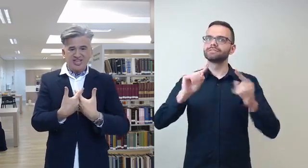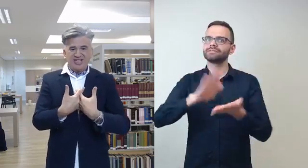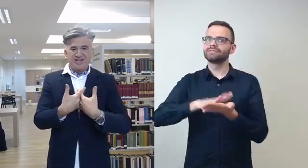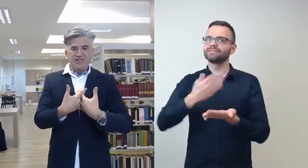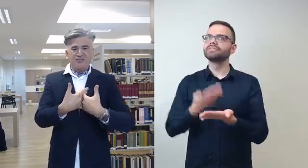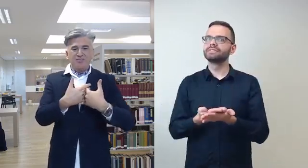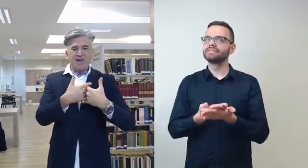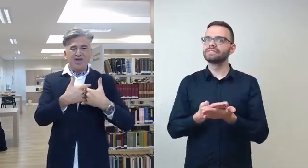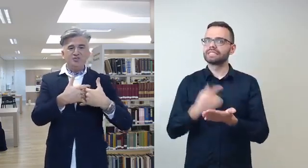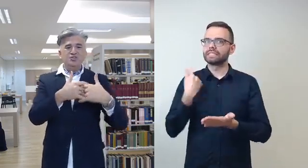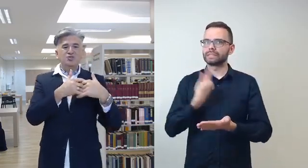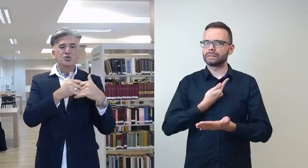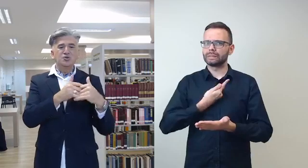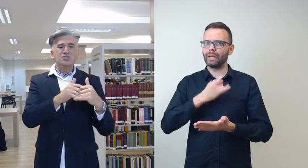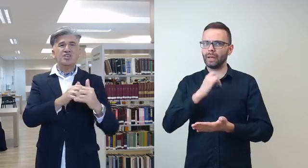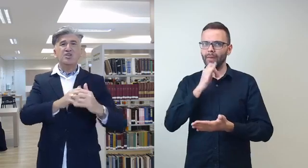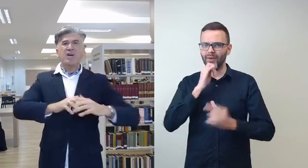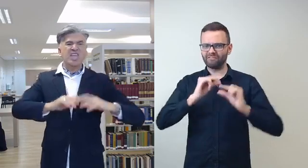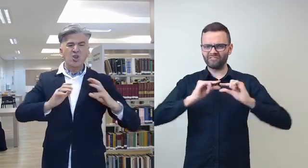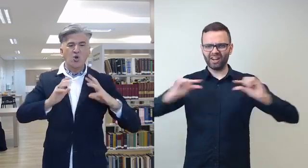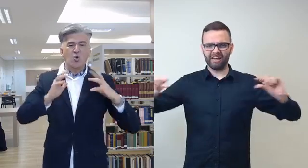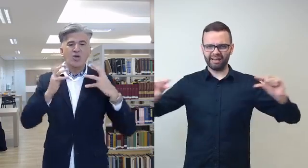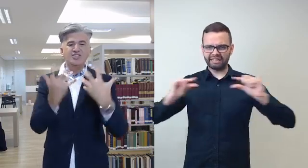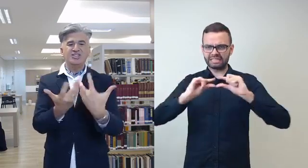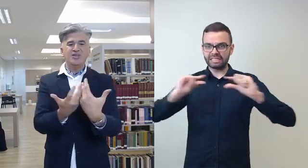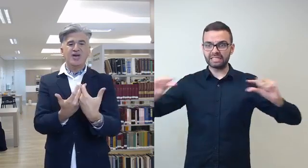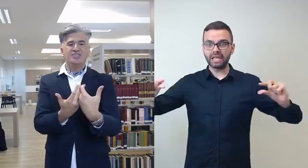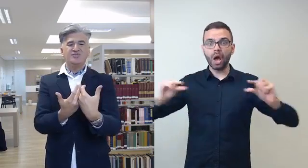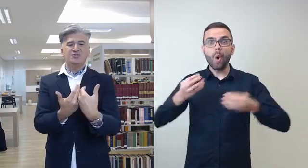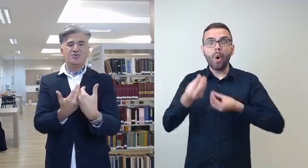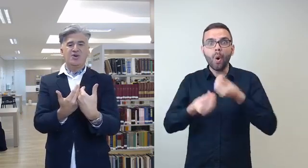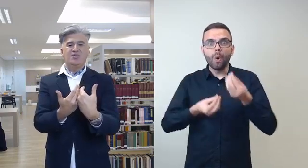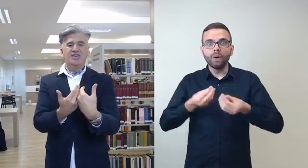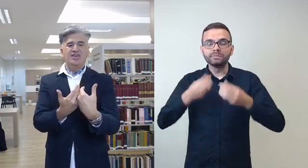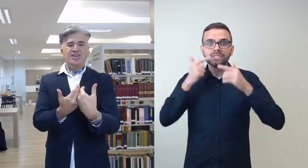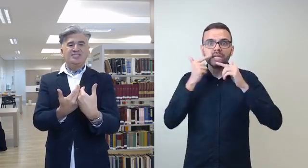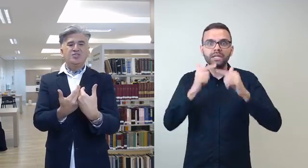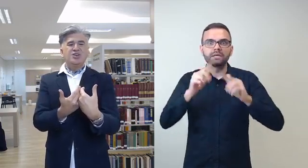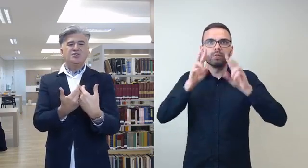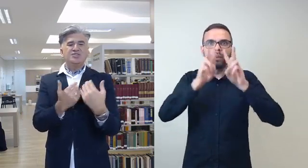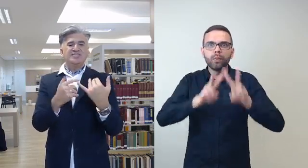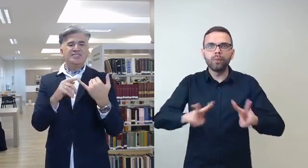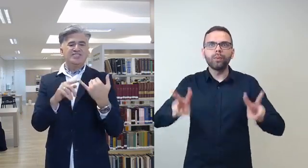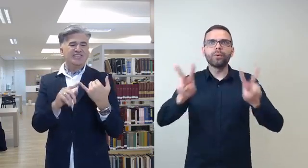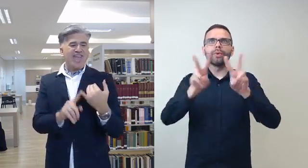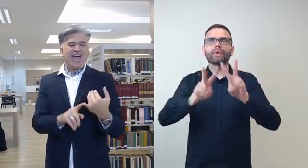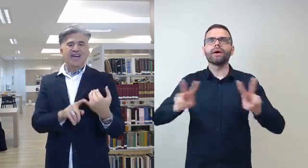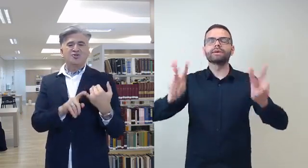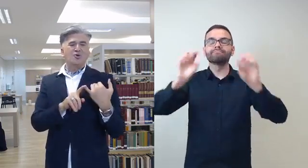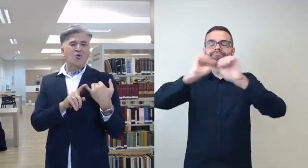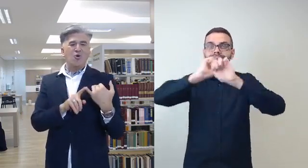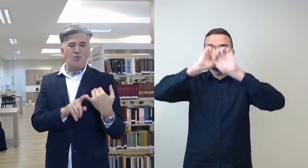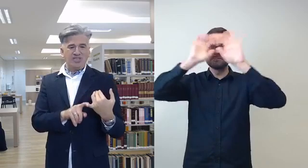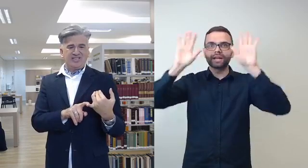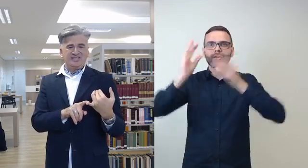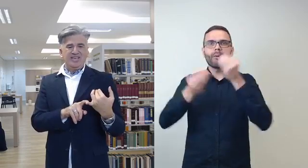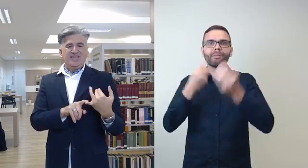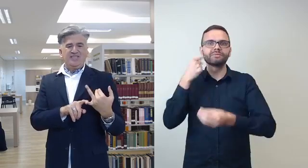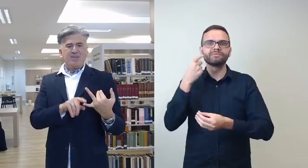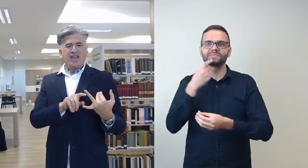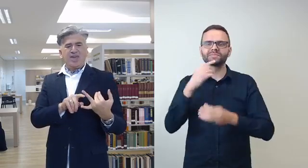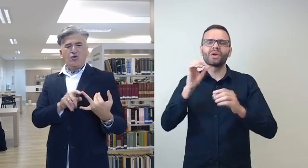seja, transformar os discursos em uma eloquente linguagem visual. Situações de teatro ou